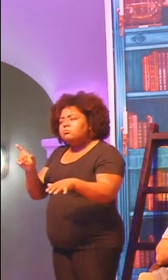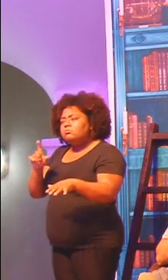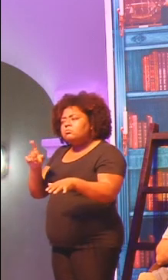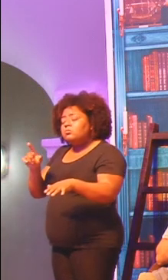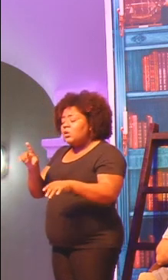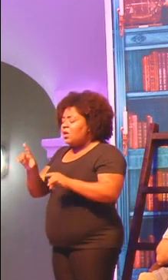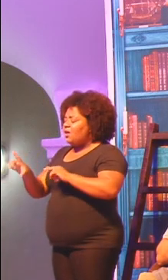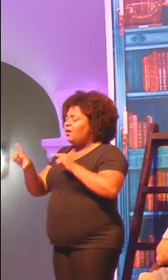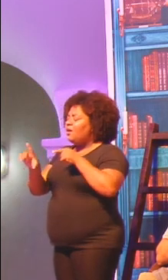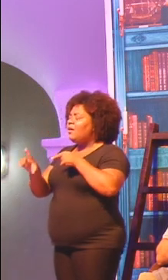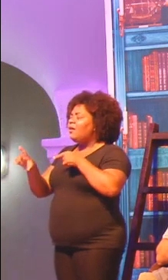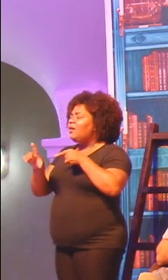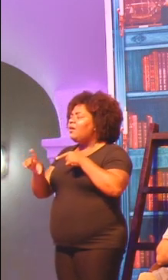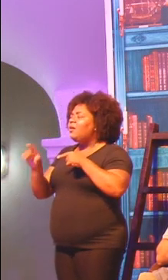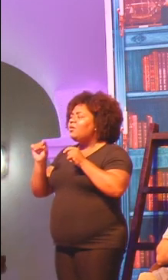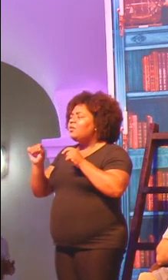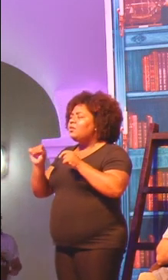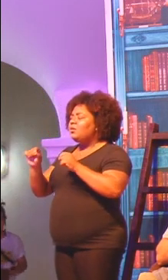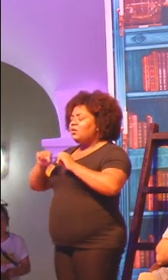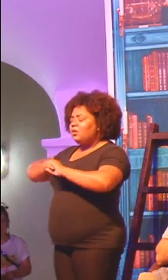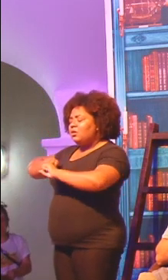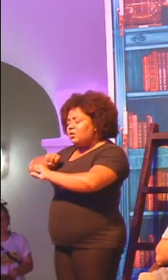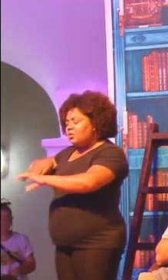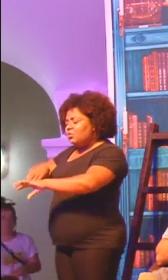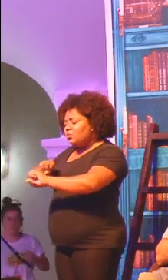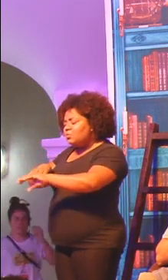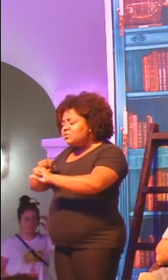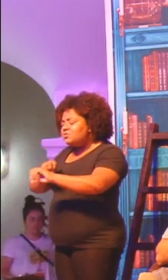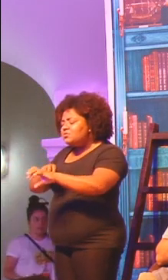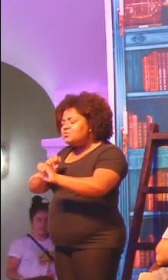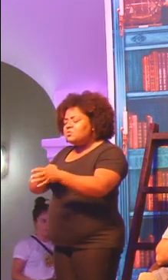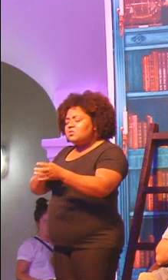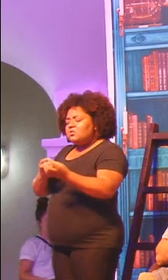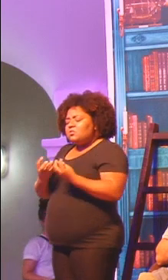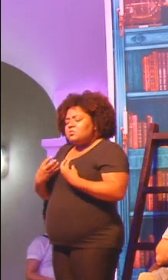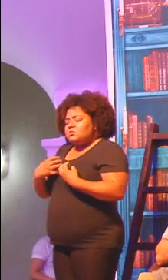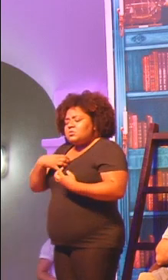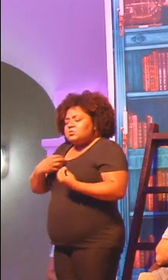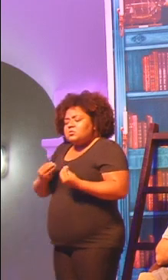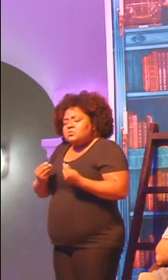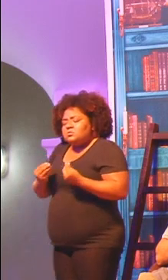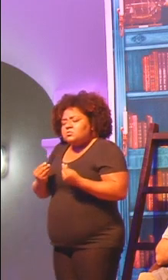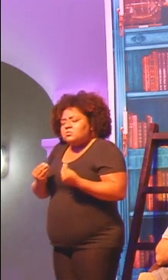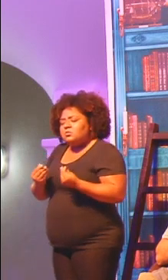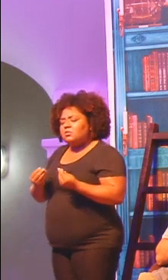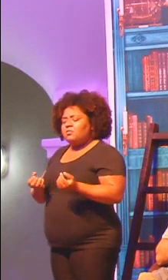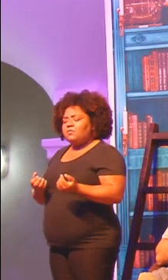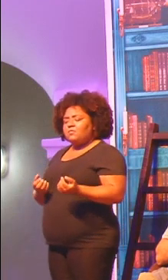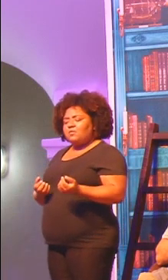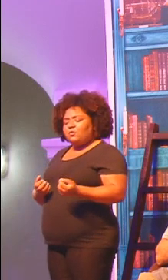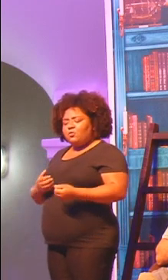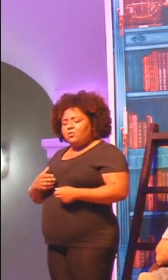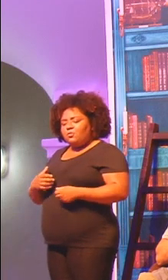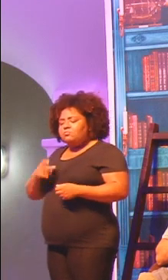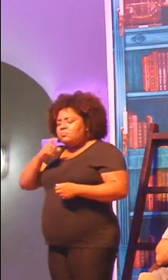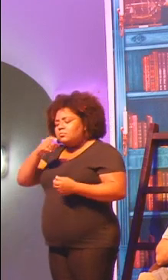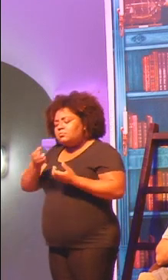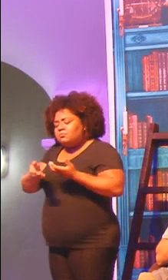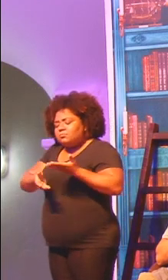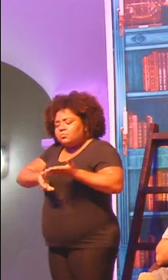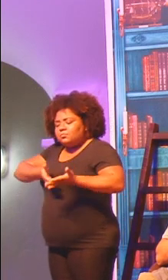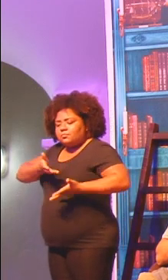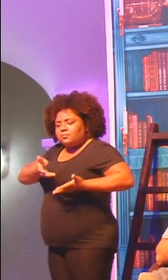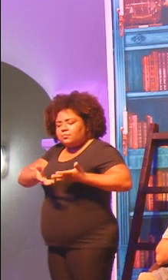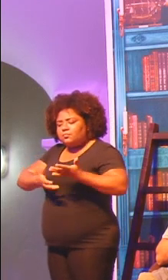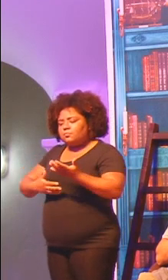grande lance da literatura seja a educação sensível do homem, o lugar do afeto. A